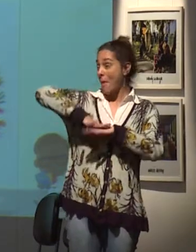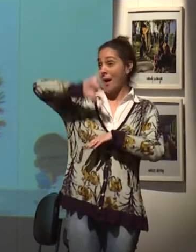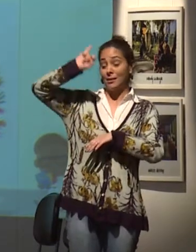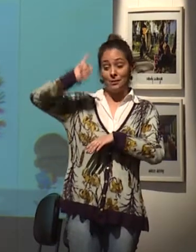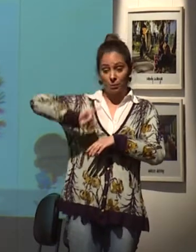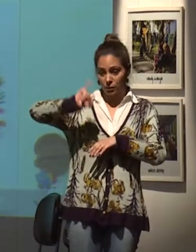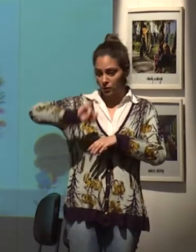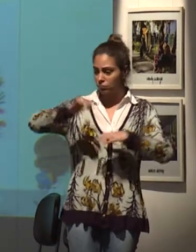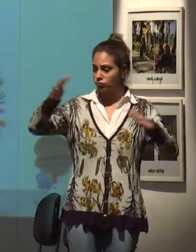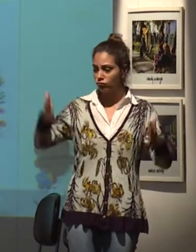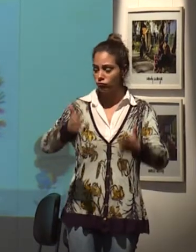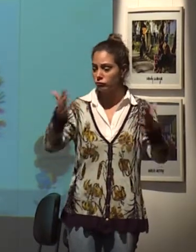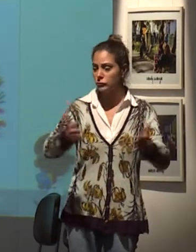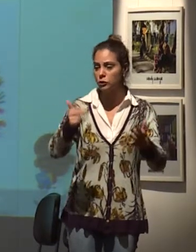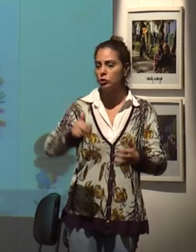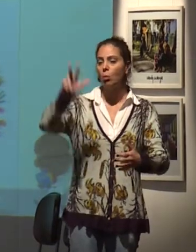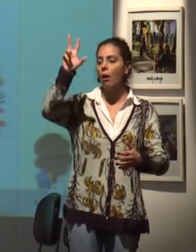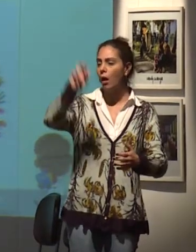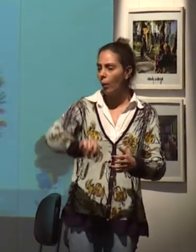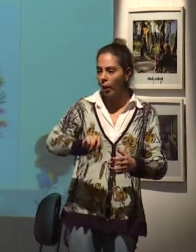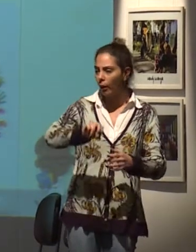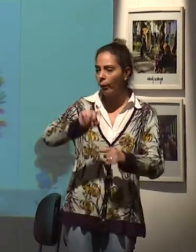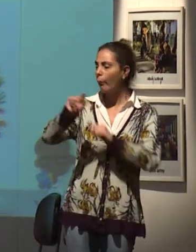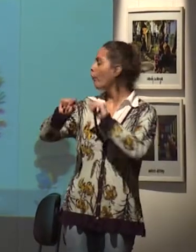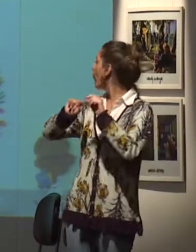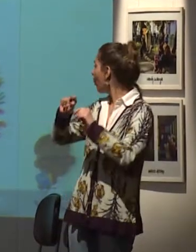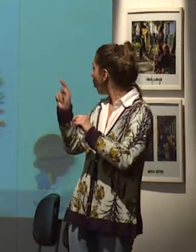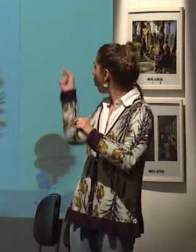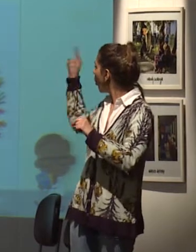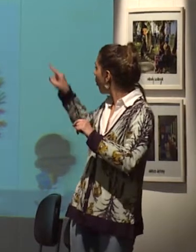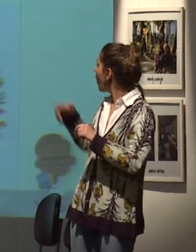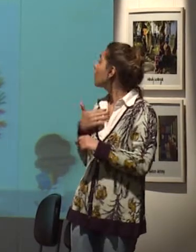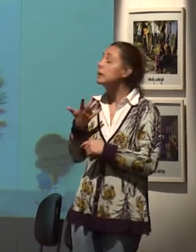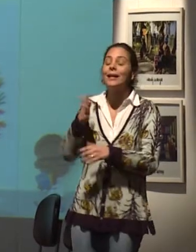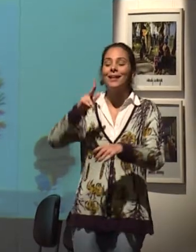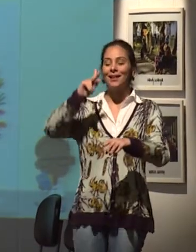O primeiro objetivo é o mais importante, que é estimular os alunos